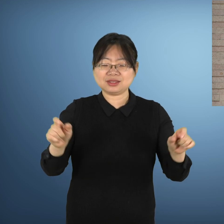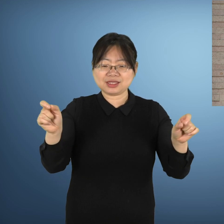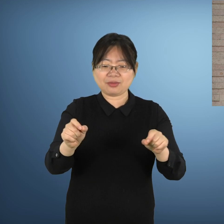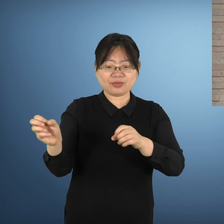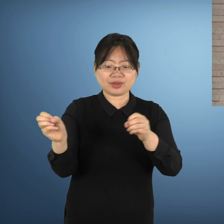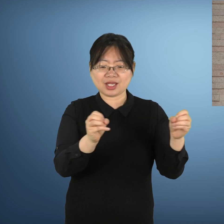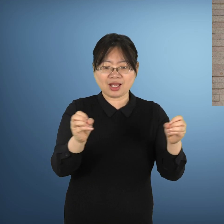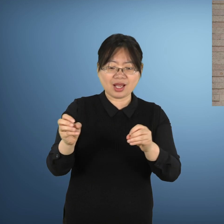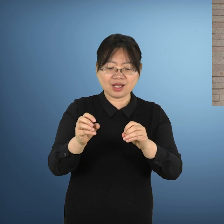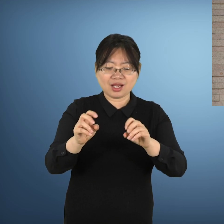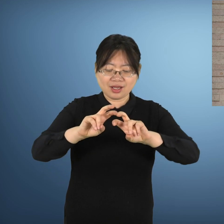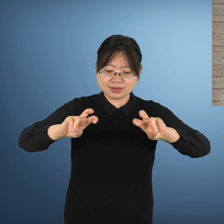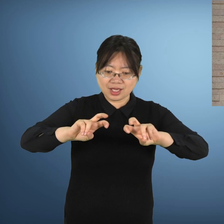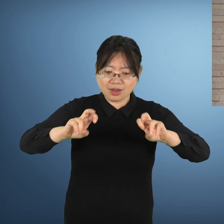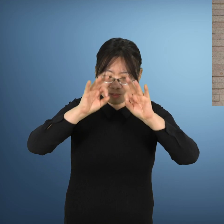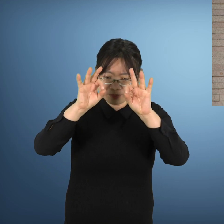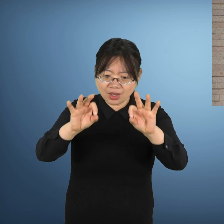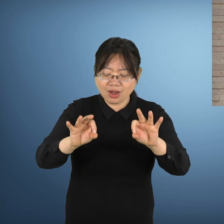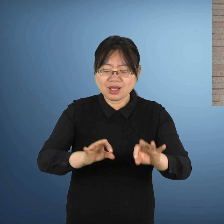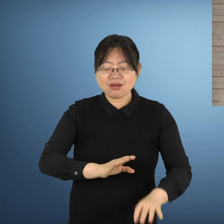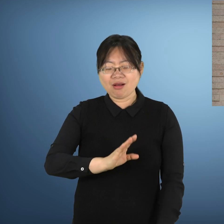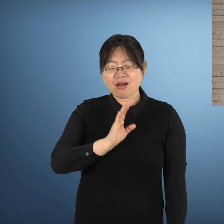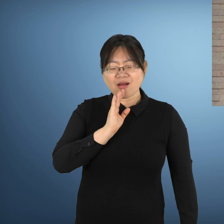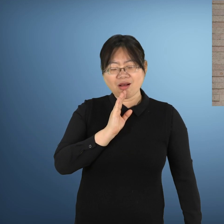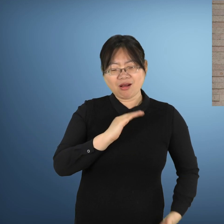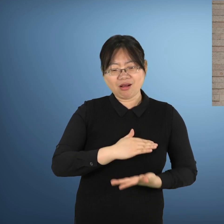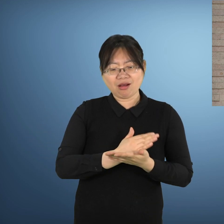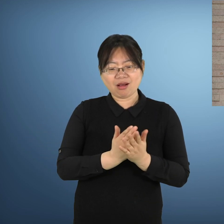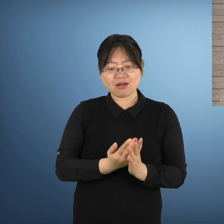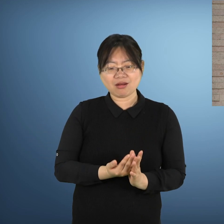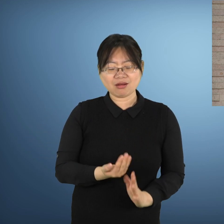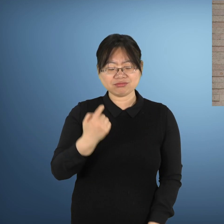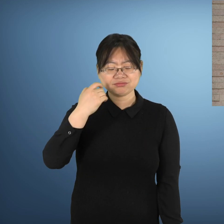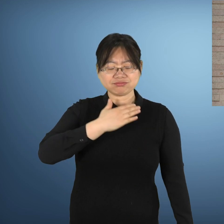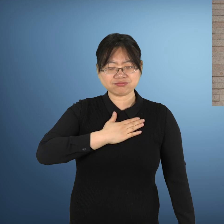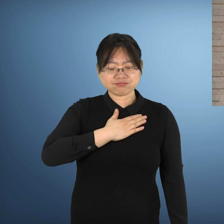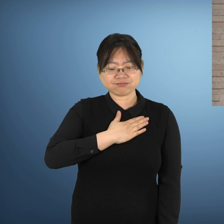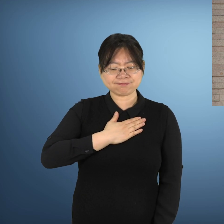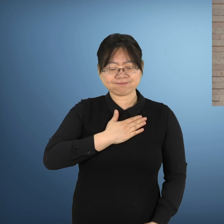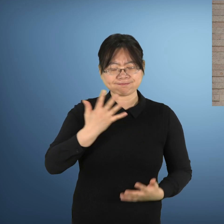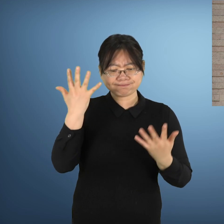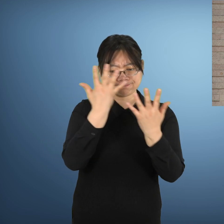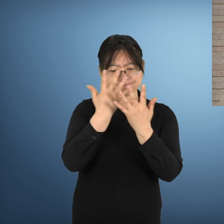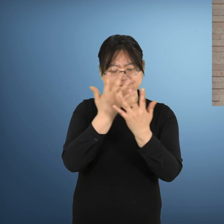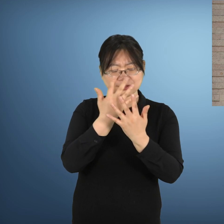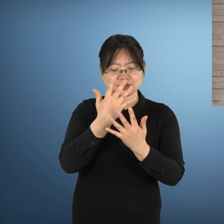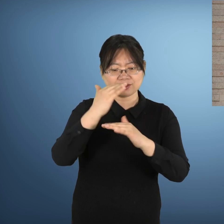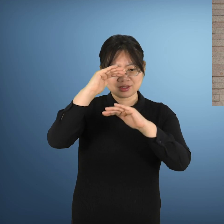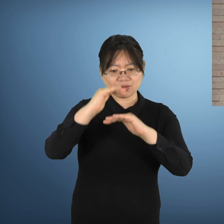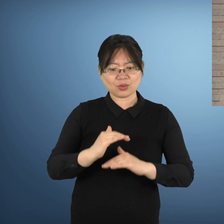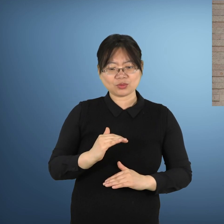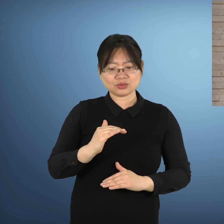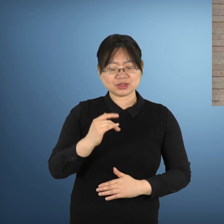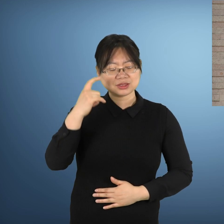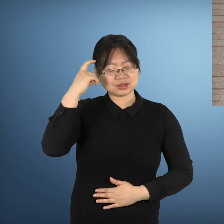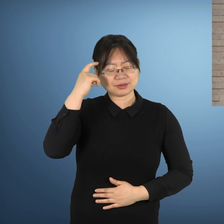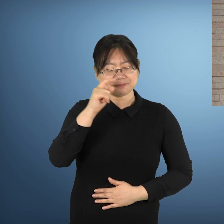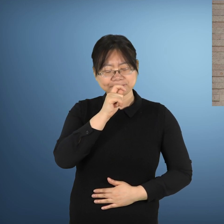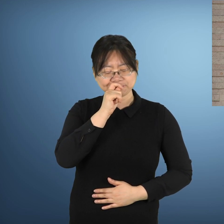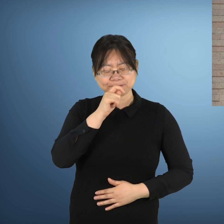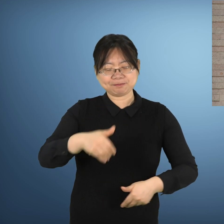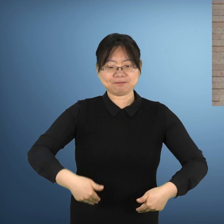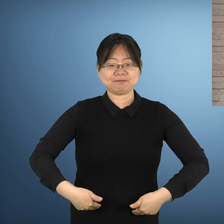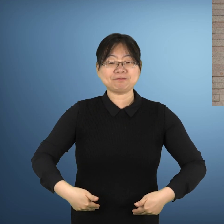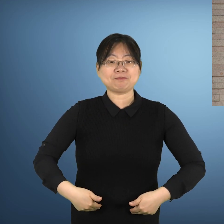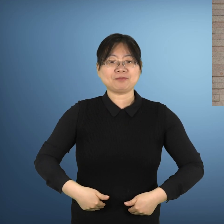속에서 참 만감이 교차되는 그 내용을 좀 묵상할 필요가 있어요. 제가